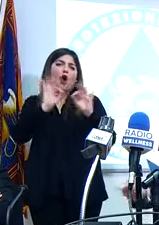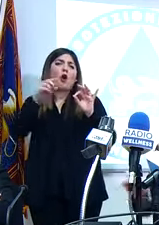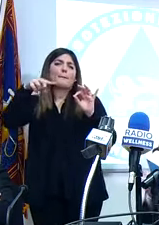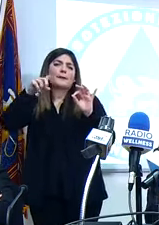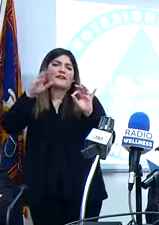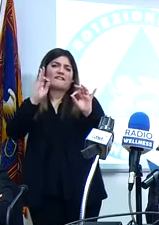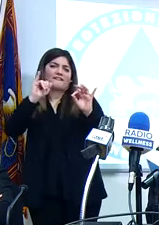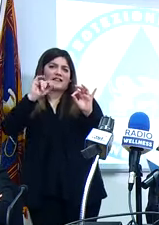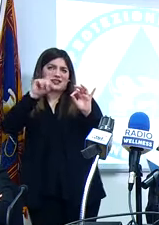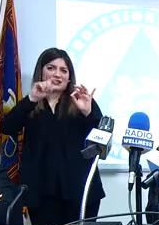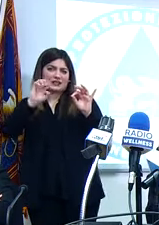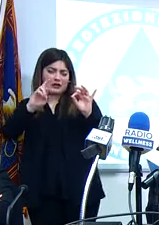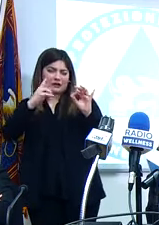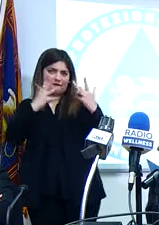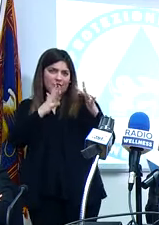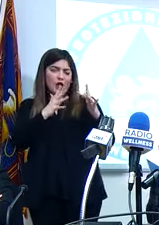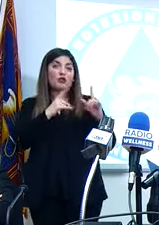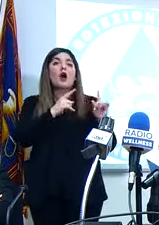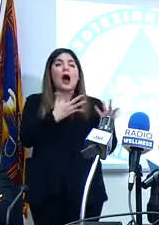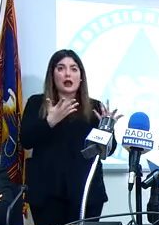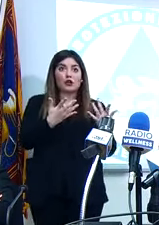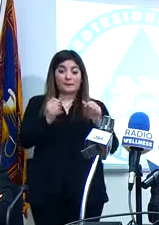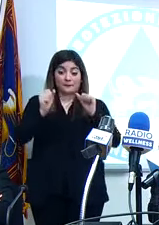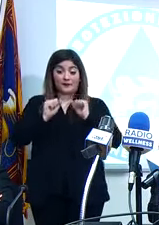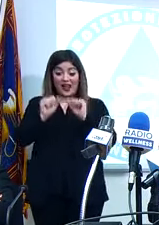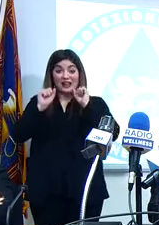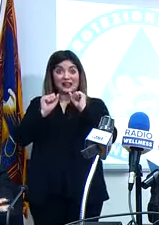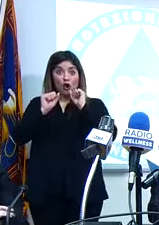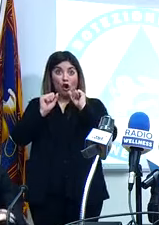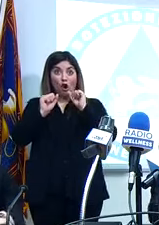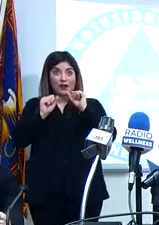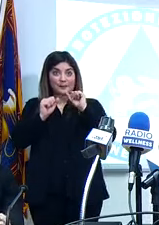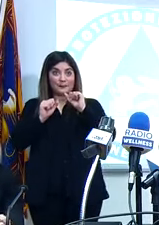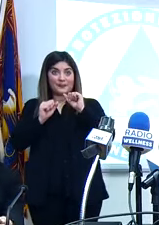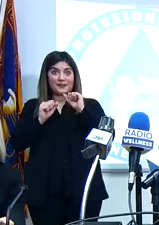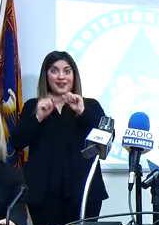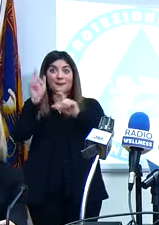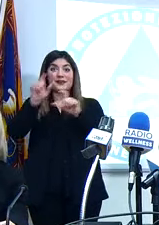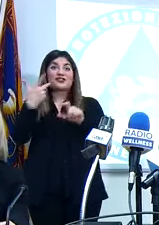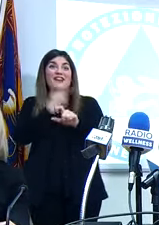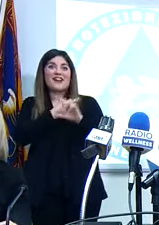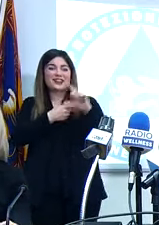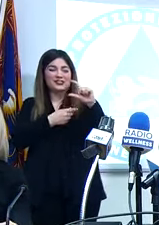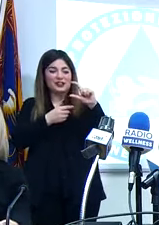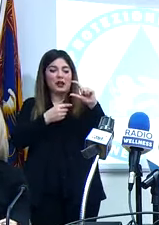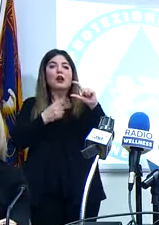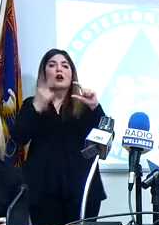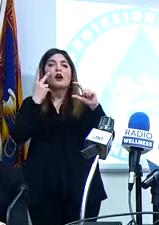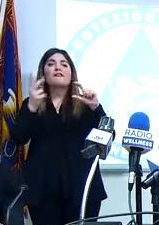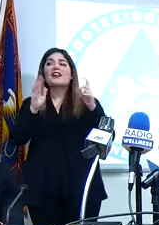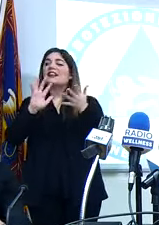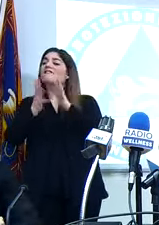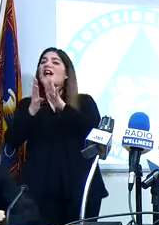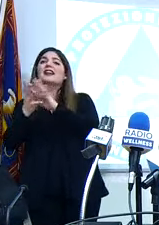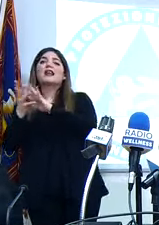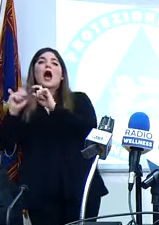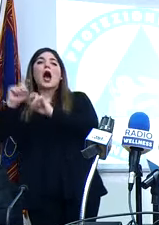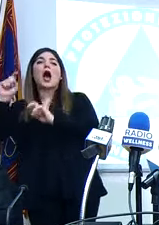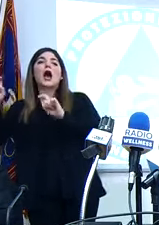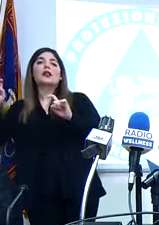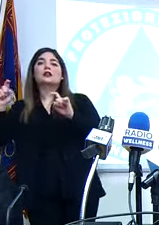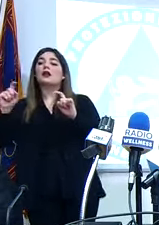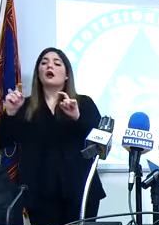hanno preso gli anticorpi, i sieri dei vaccinati, e vedono che neutralizzano le varianti. Quindi le